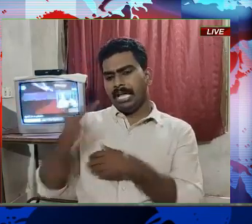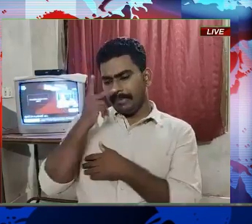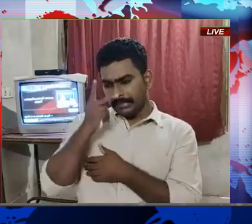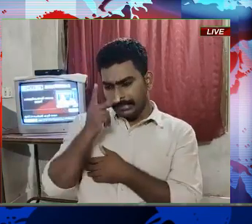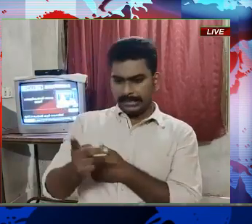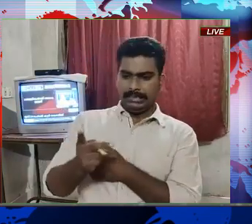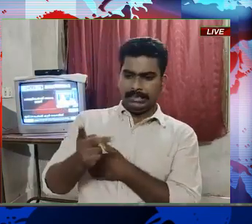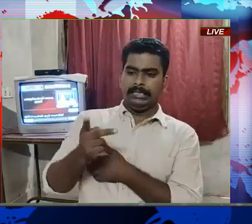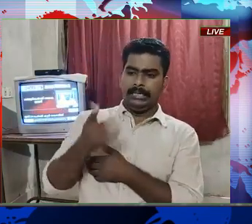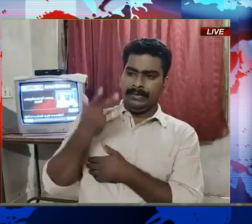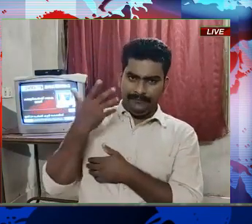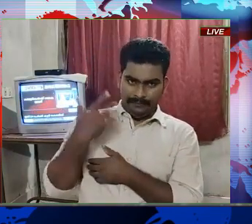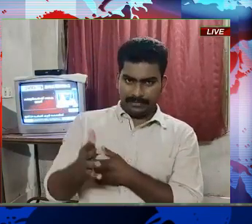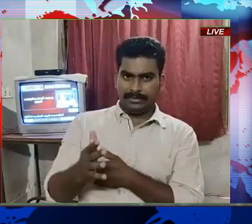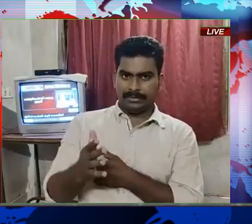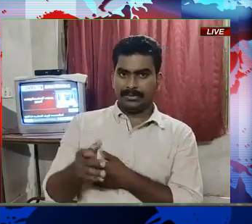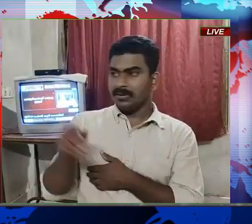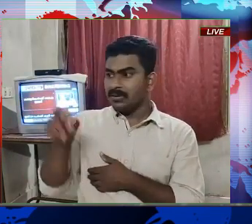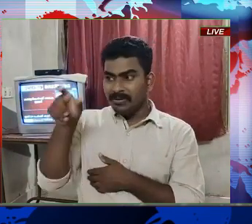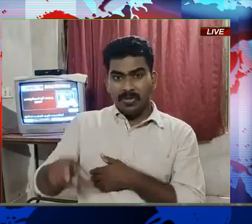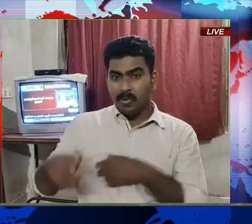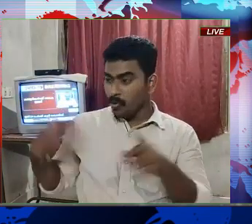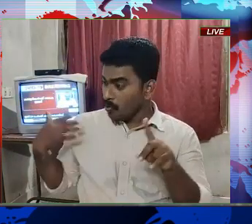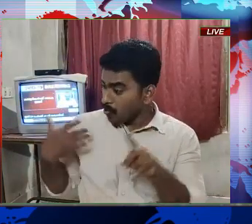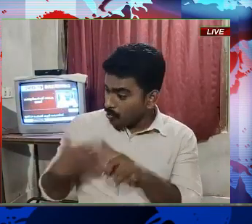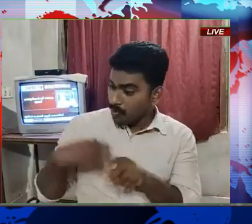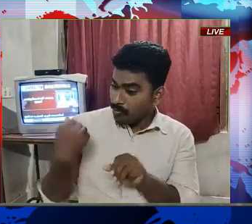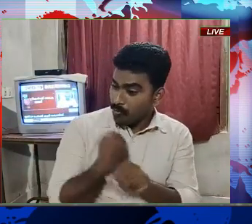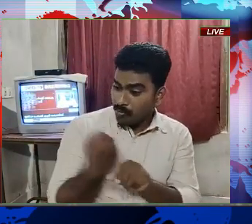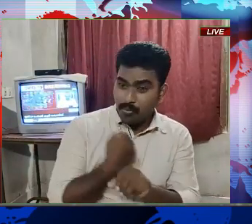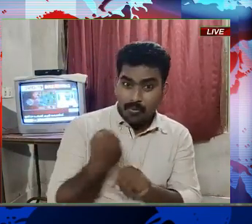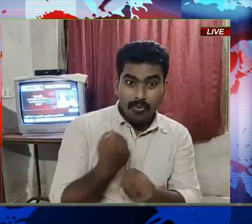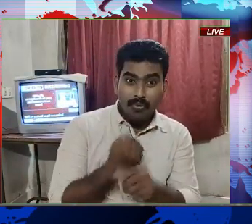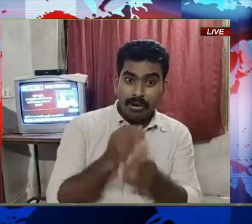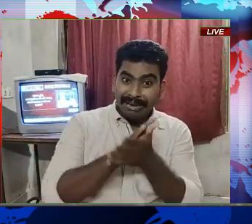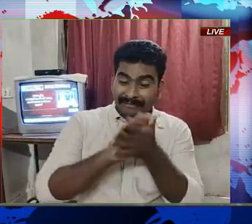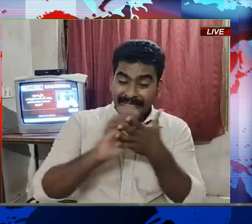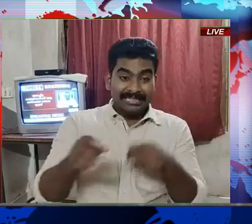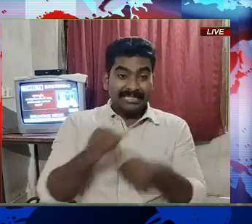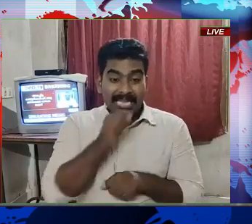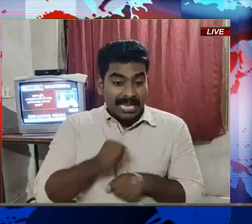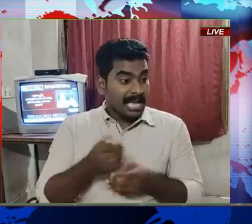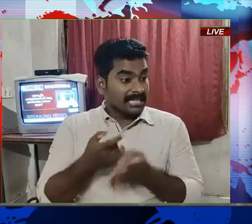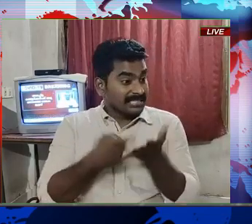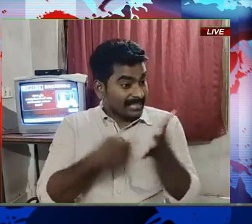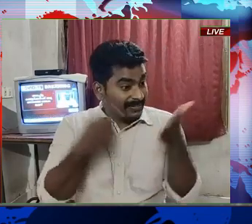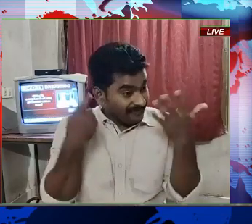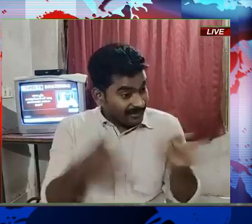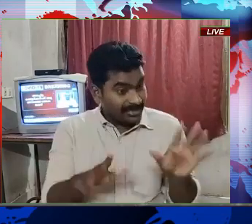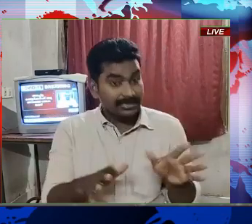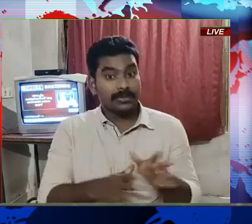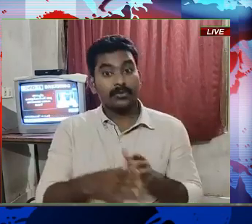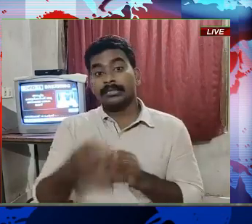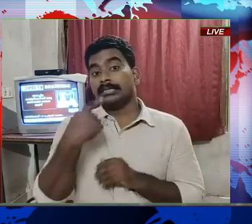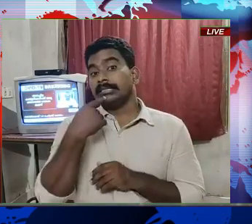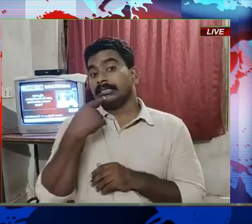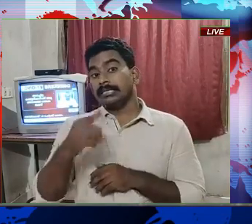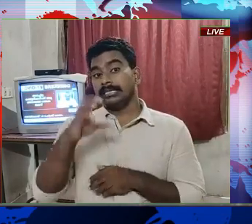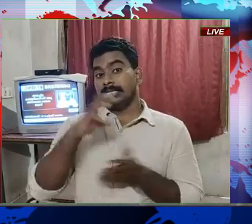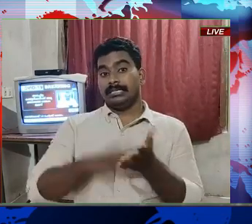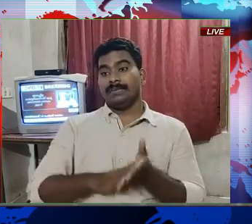ഈ വിഷയം വിശദമാക്കിക്കൊണ്ട് കേന്ദ്ര വിദേശകാര്യമന്ത്രിക്ക് കത്തയച്ചു.